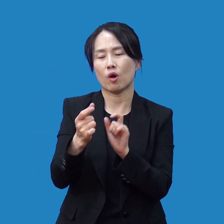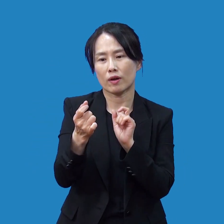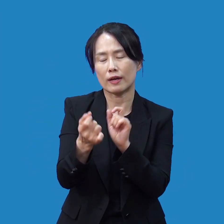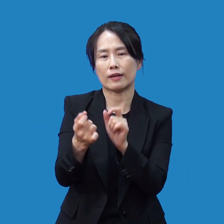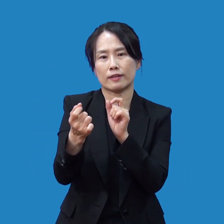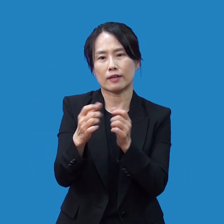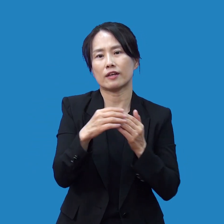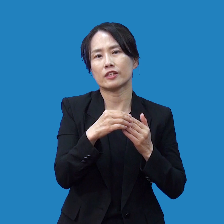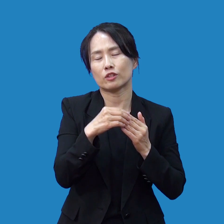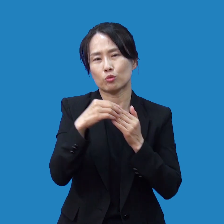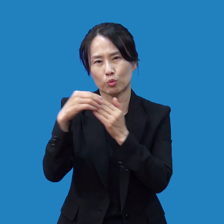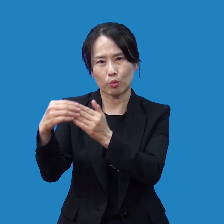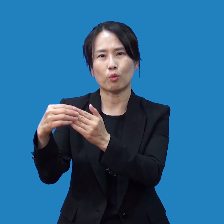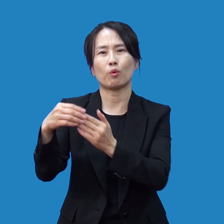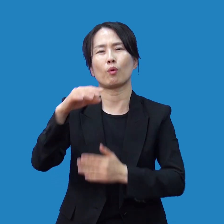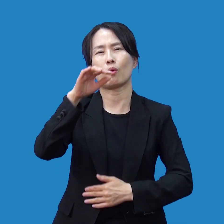분이십니다.